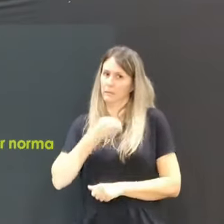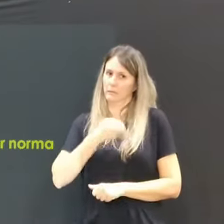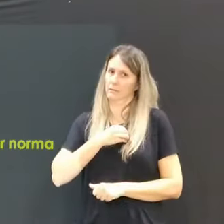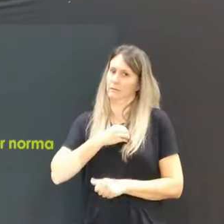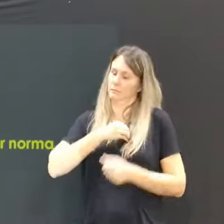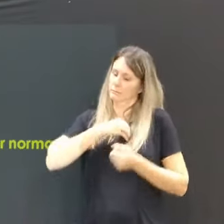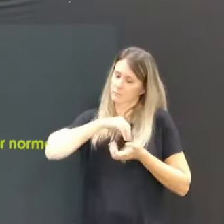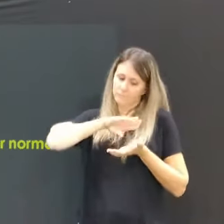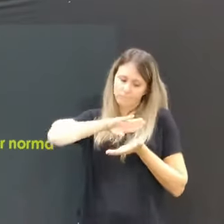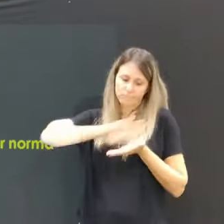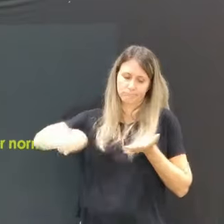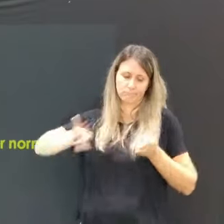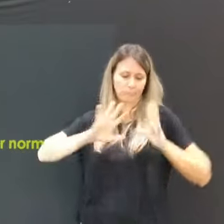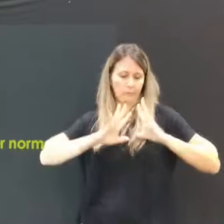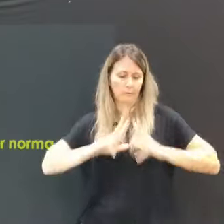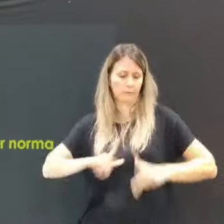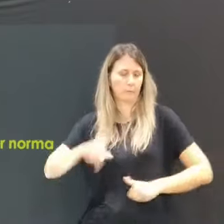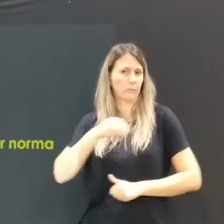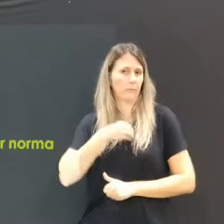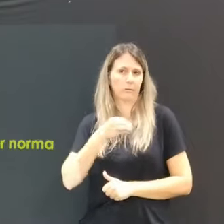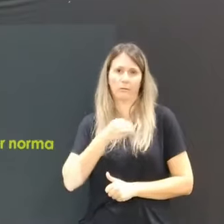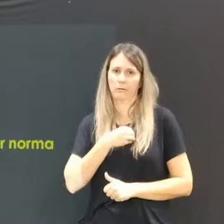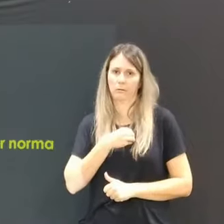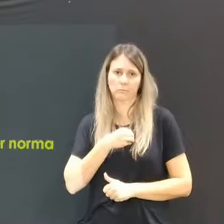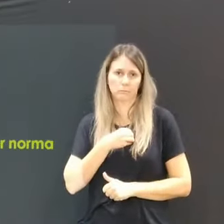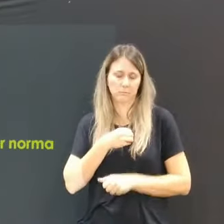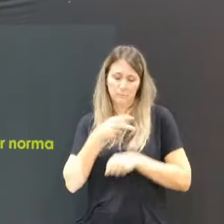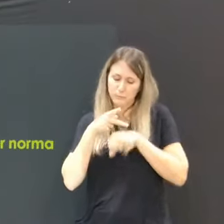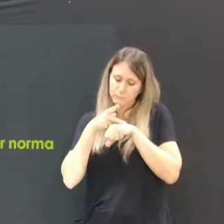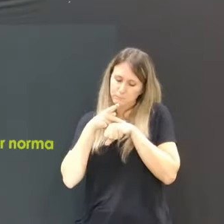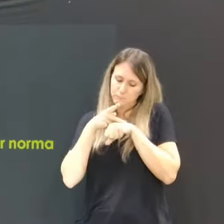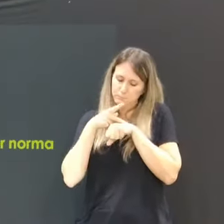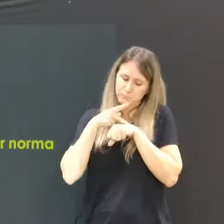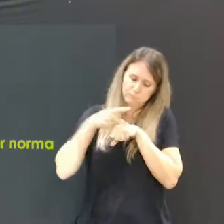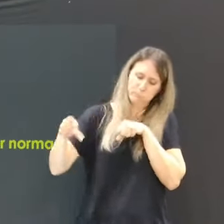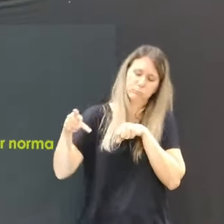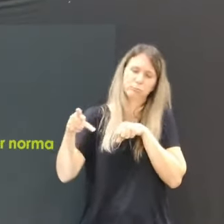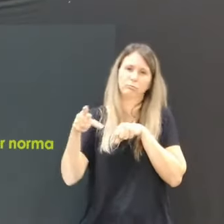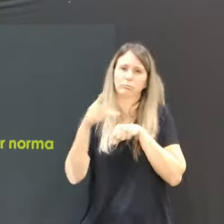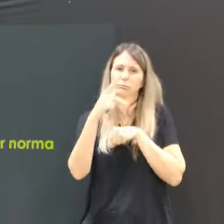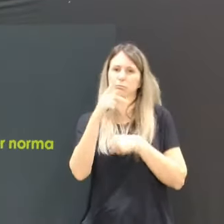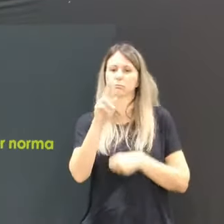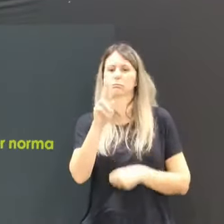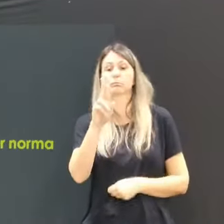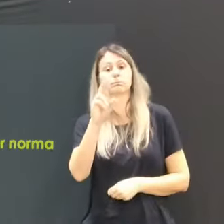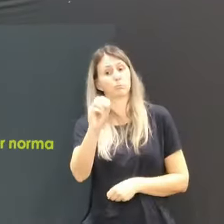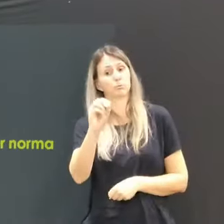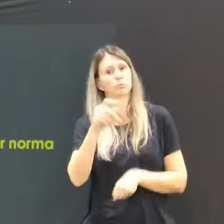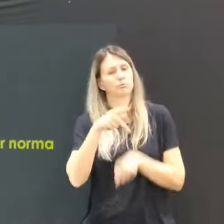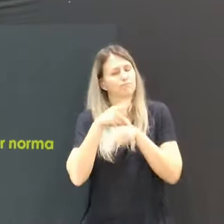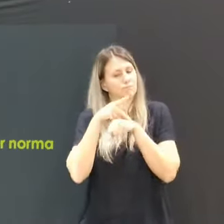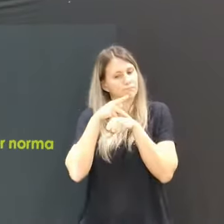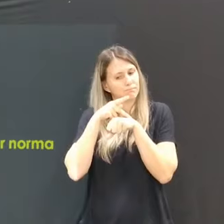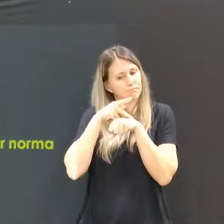mudar, né? Limpar a nossa vida, tirar o pecado do coração, transformarmos em pureza